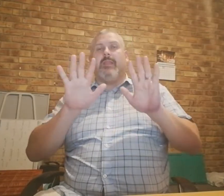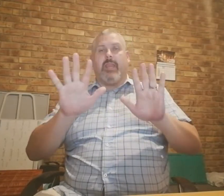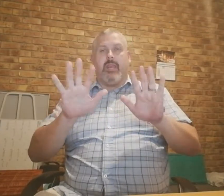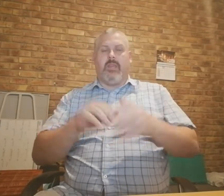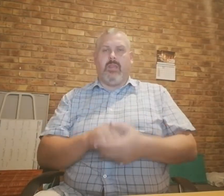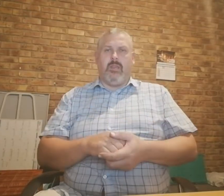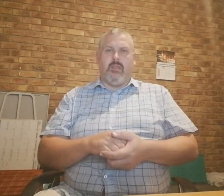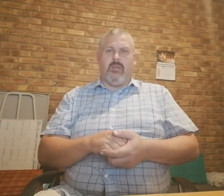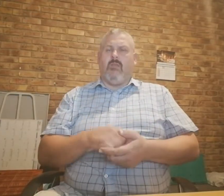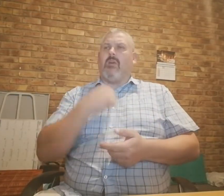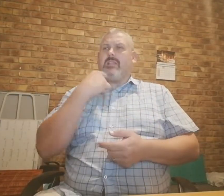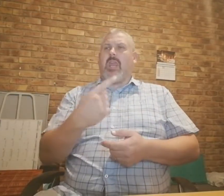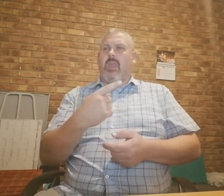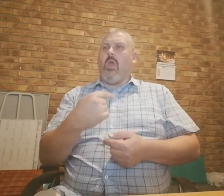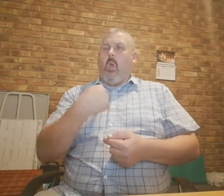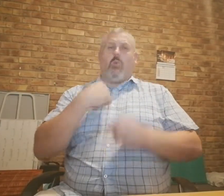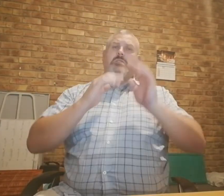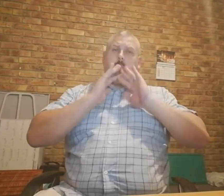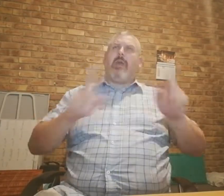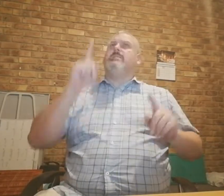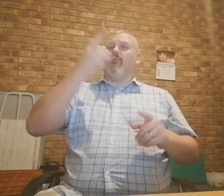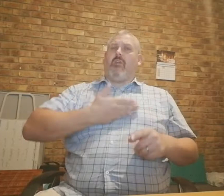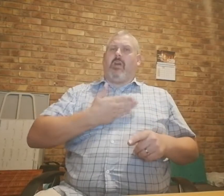3:9-10 wat sê ons prys die Vader